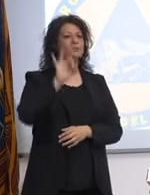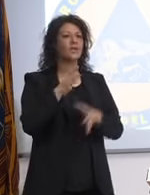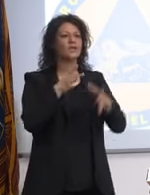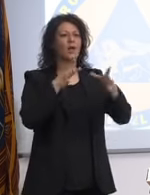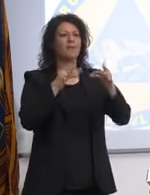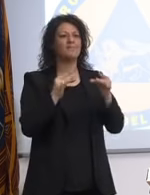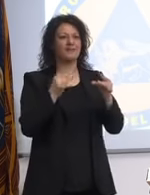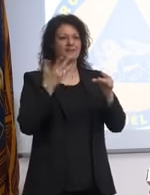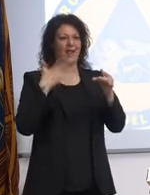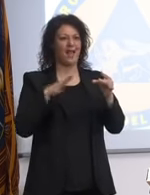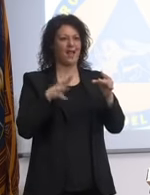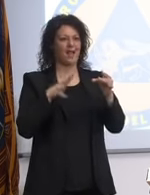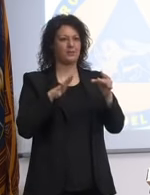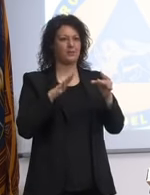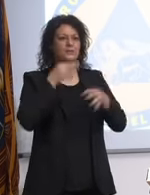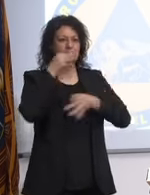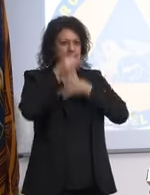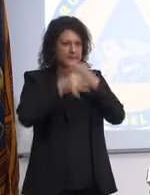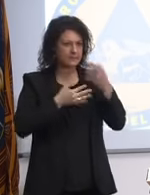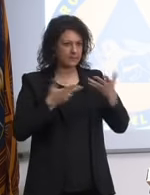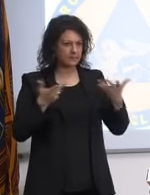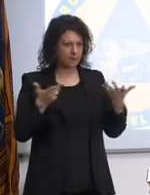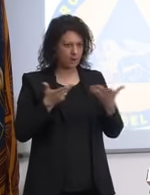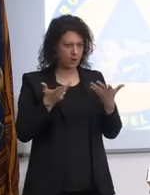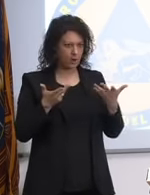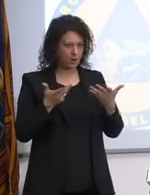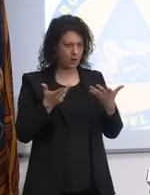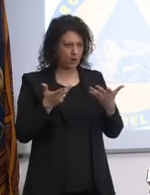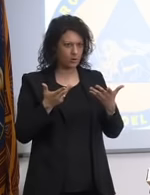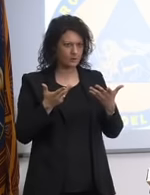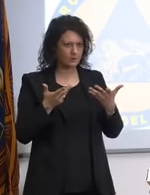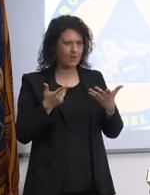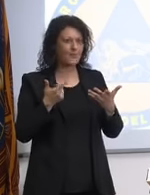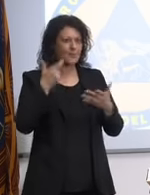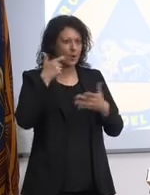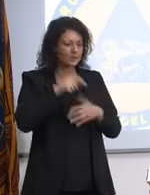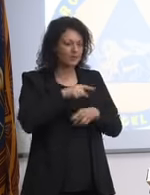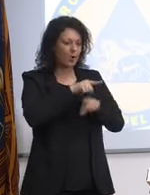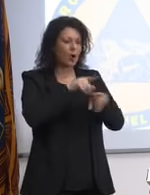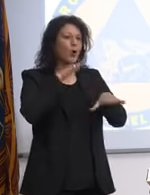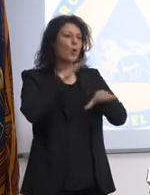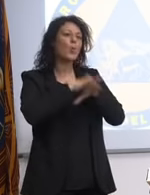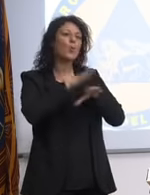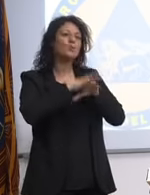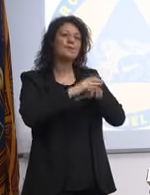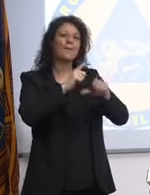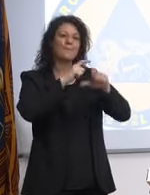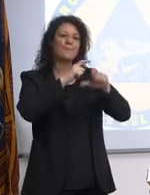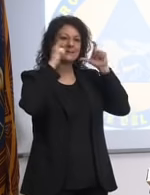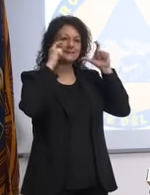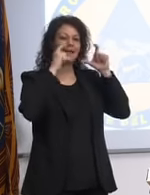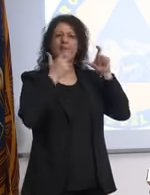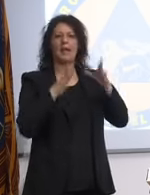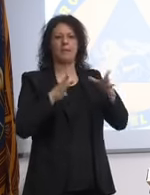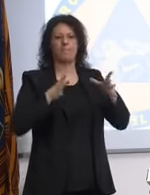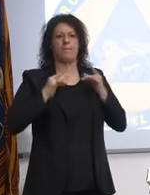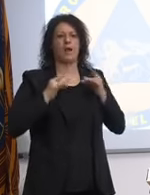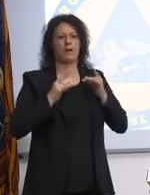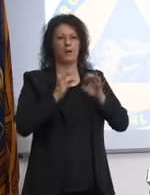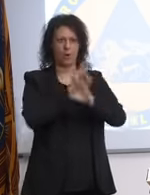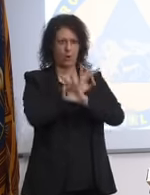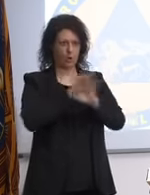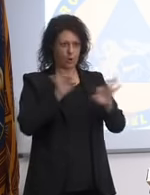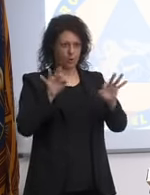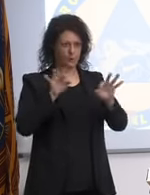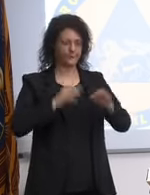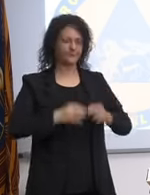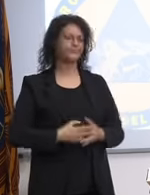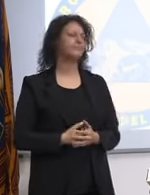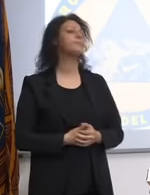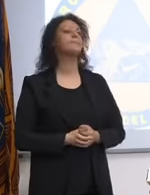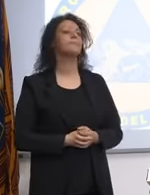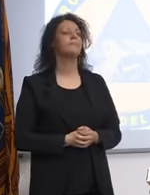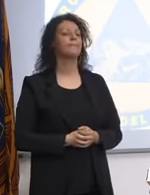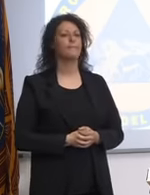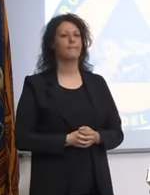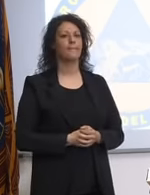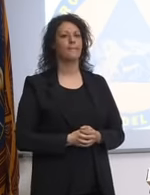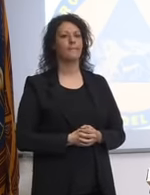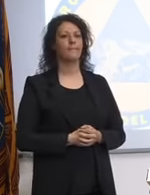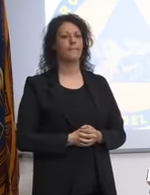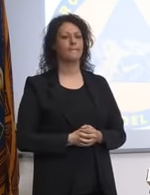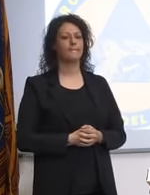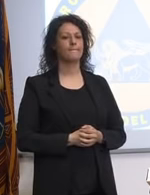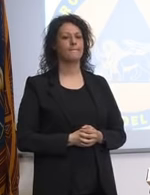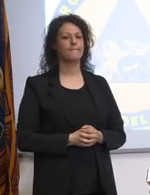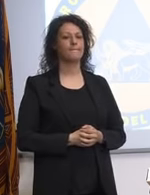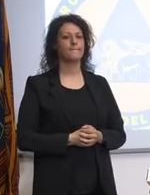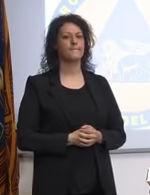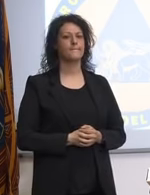Cosa vuol dire? Per la proprietà transitiva, utilizzando la mascherina, il virus non arriva. Se ci pensate, questo